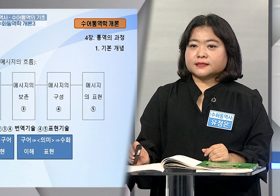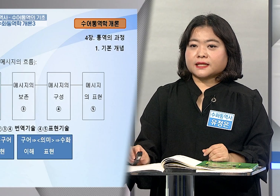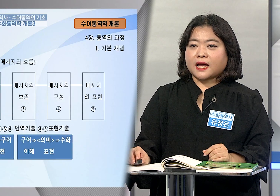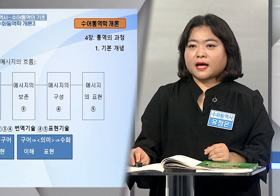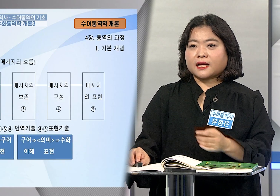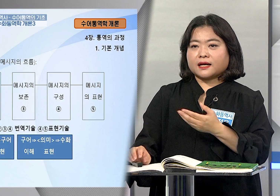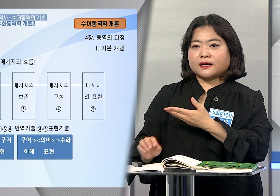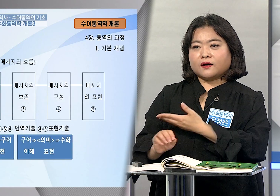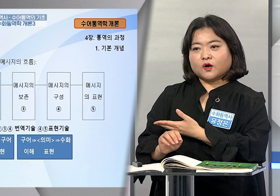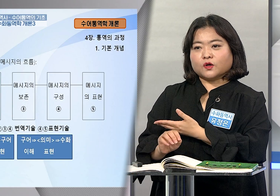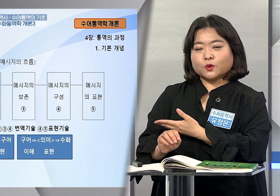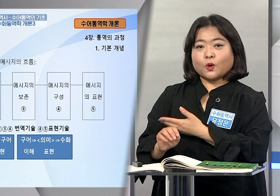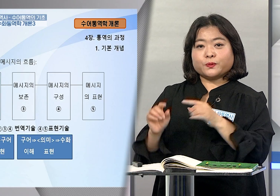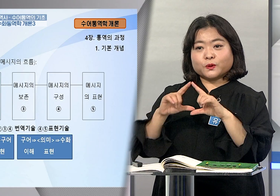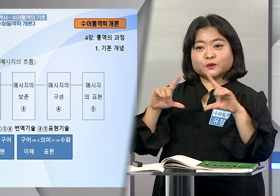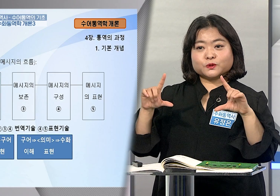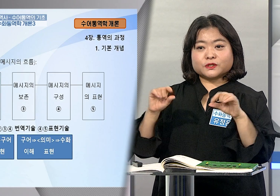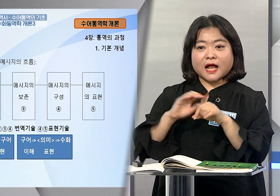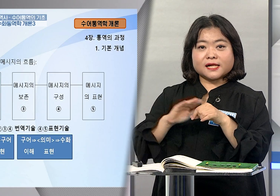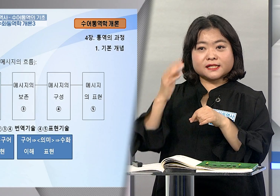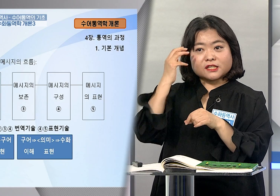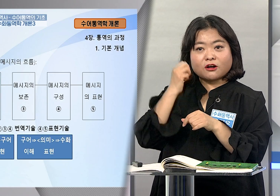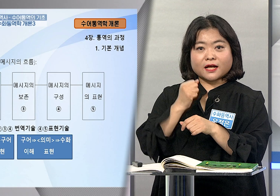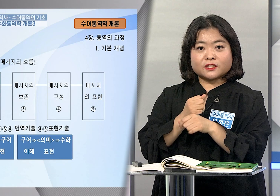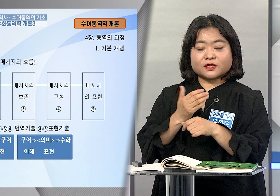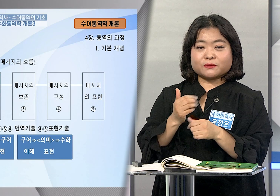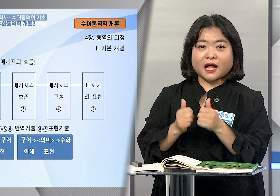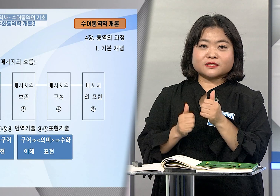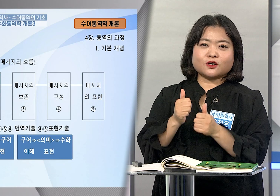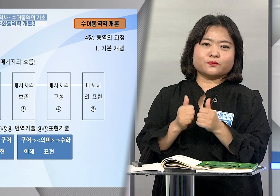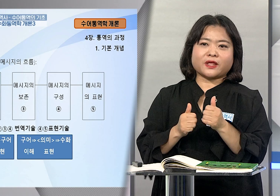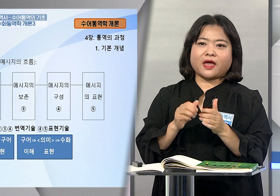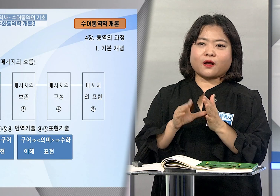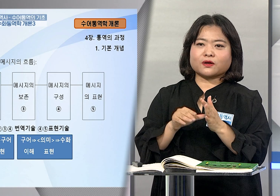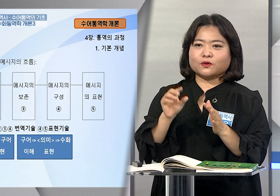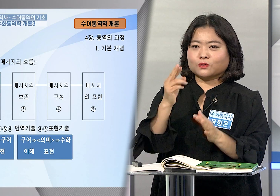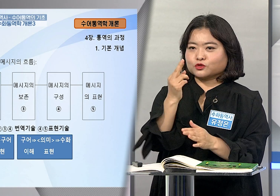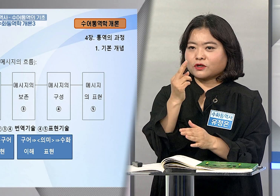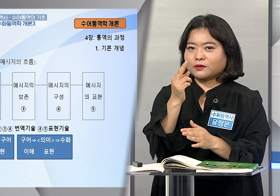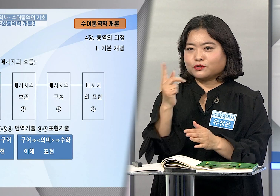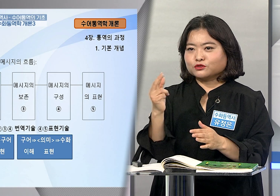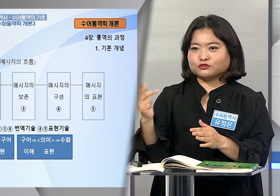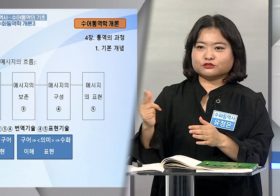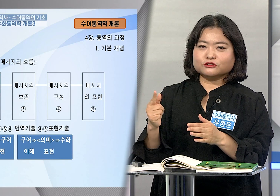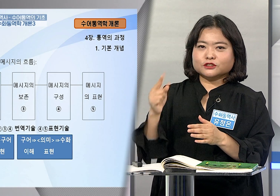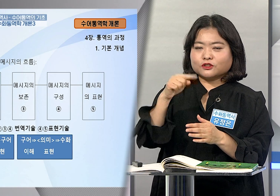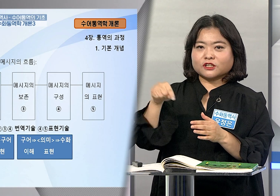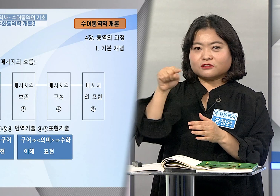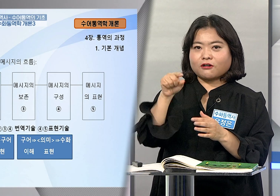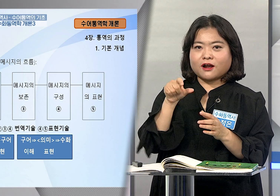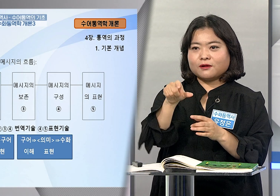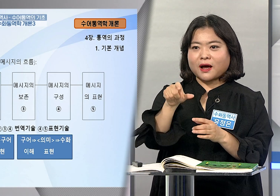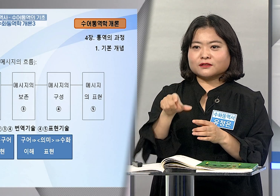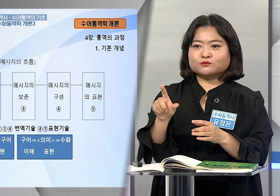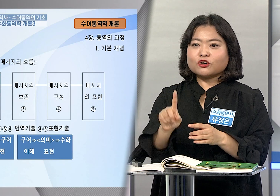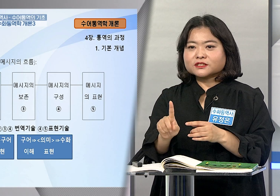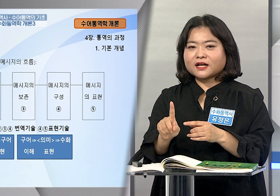자, 요 표도 잘 기억하셔야 됩니다. 시험 때 중간에 비우고 여기에 들어갈 말은 무엇인가